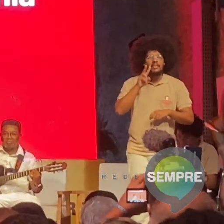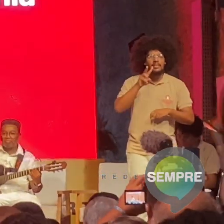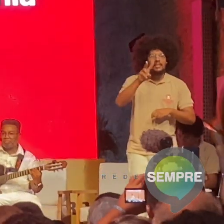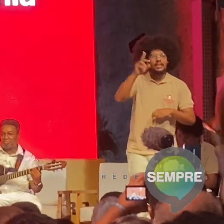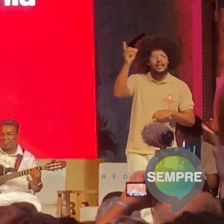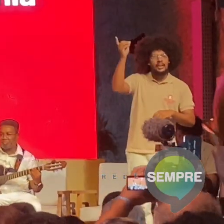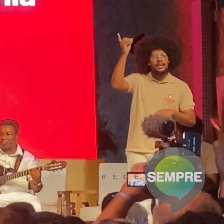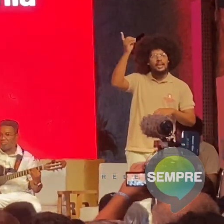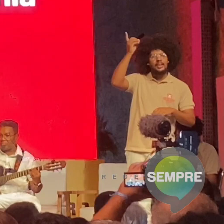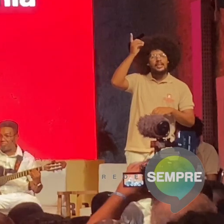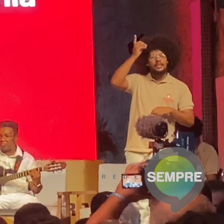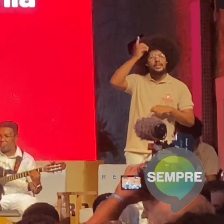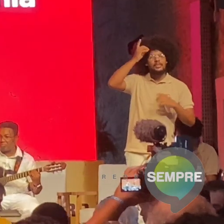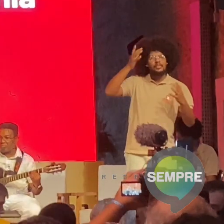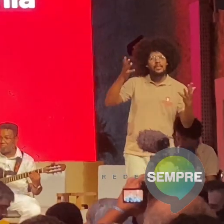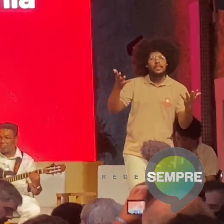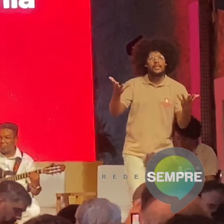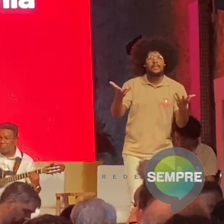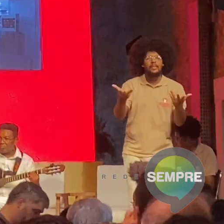saber